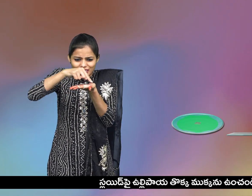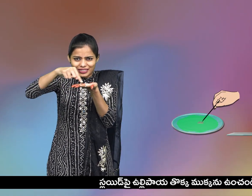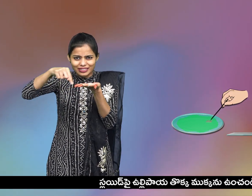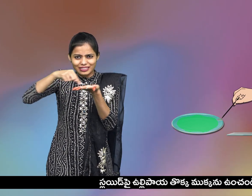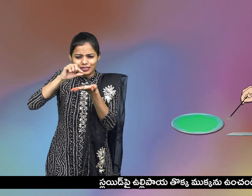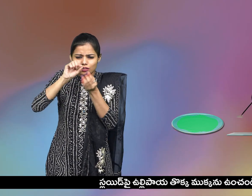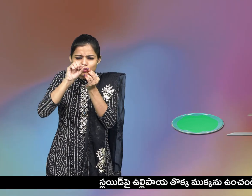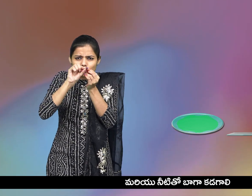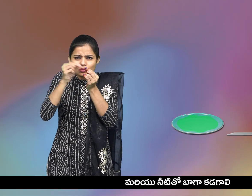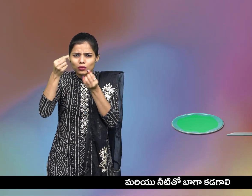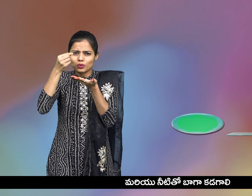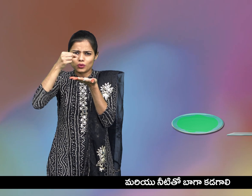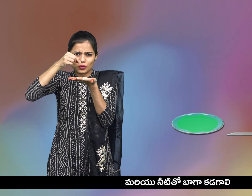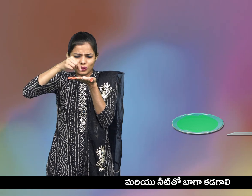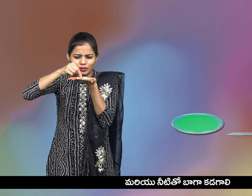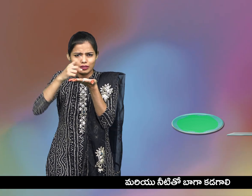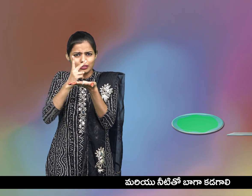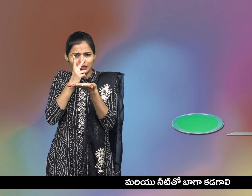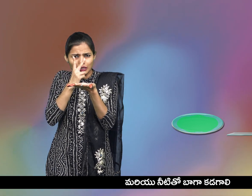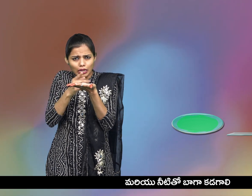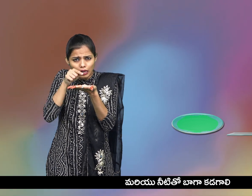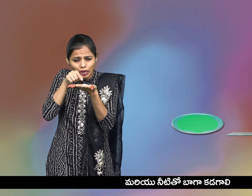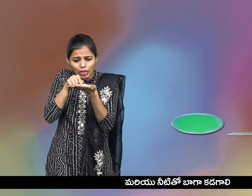ఉంచండి మరియు నీటితో బాగా కడగాలి.